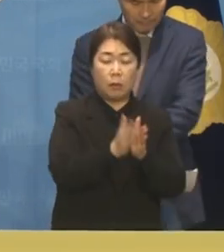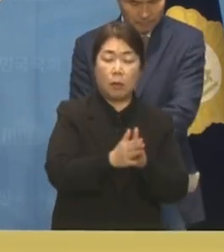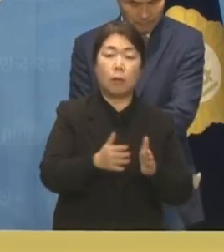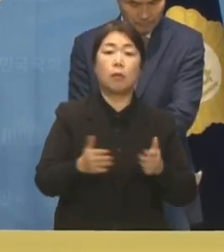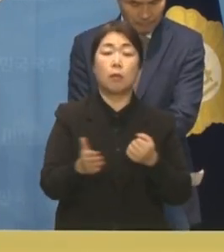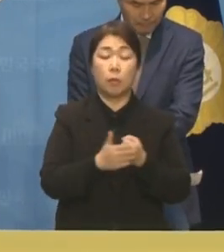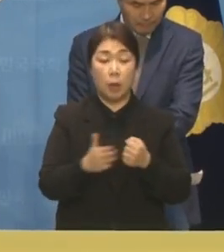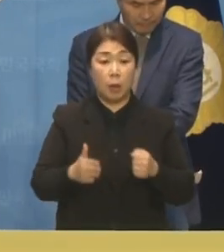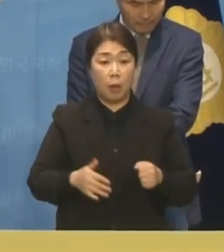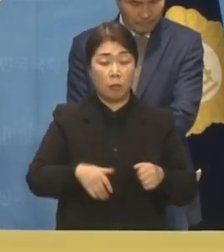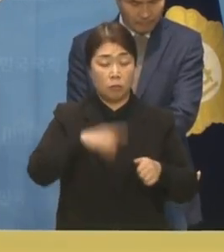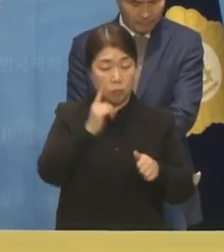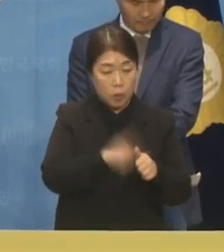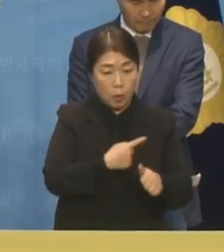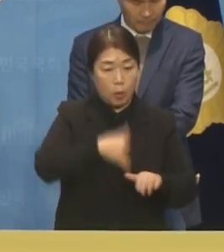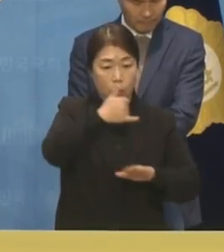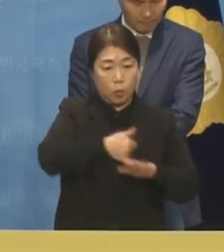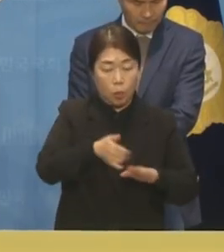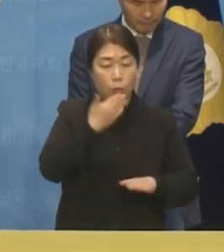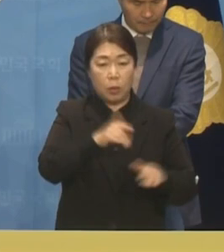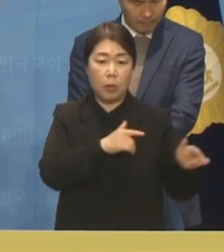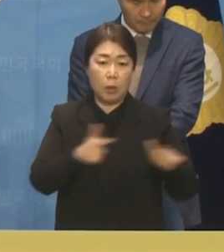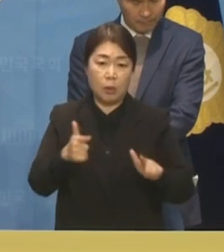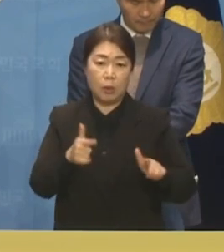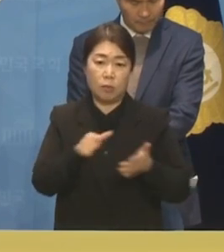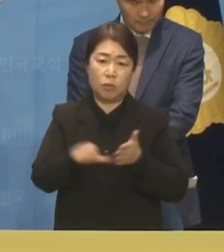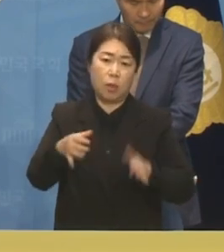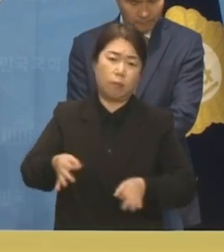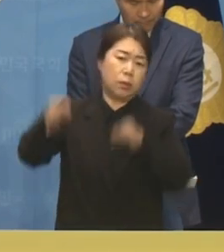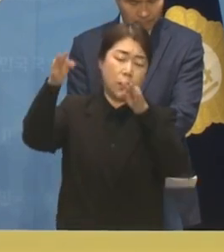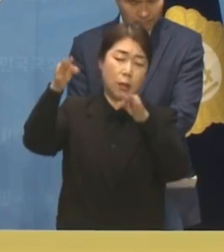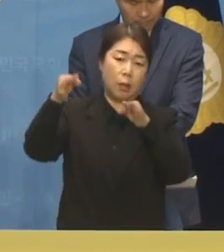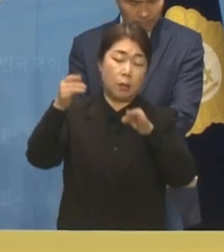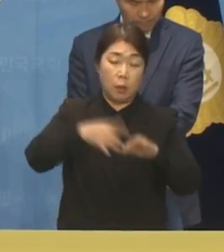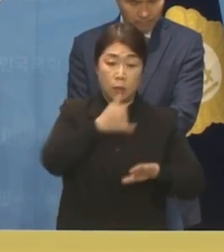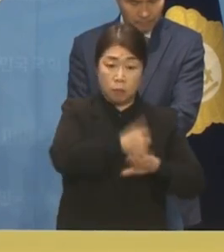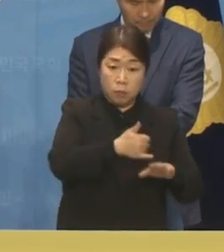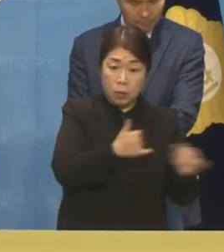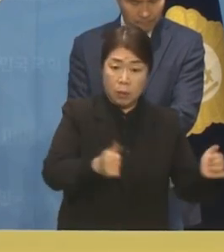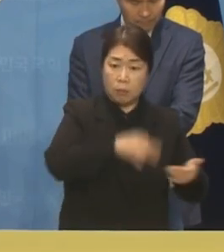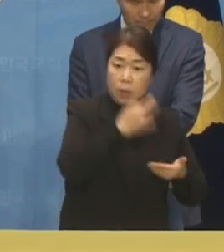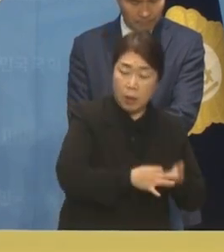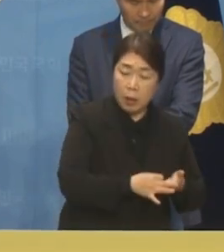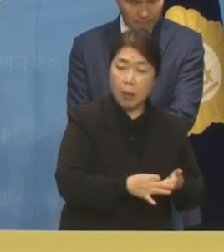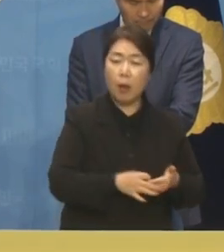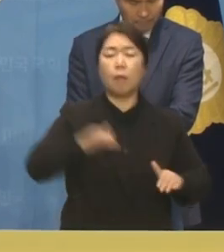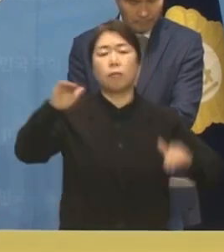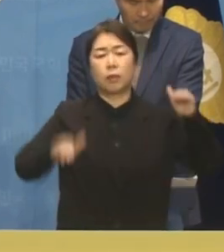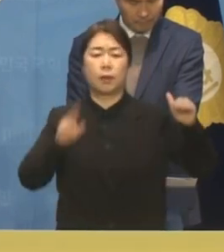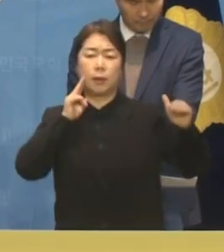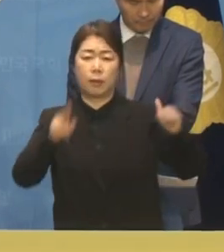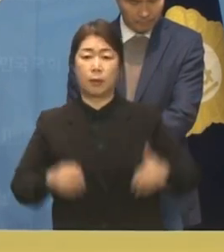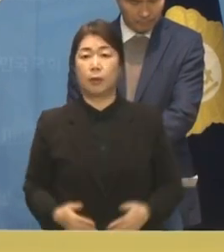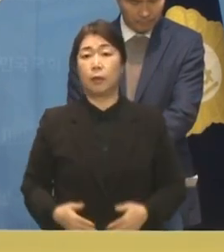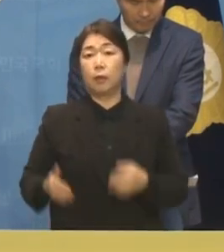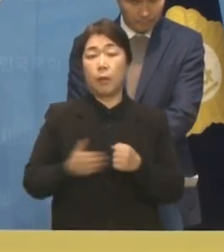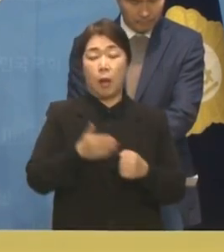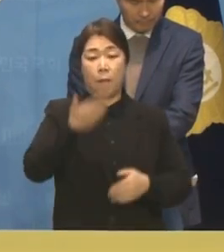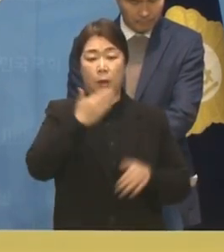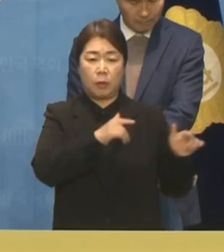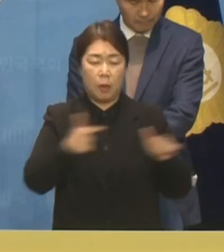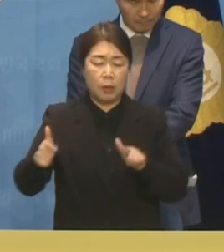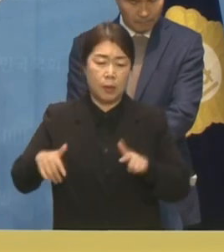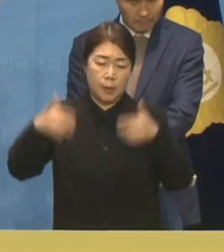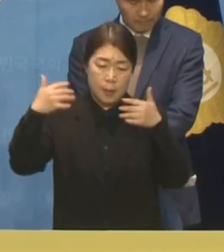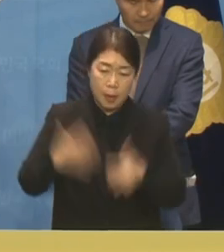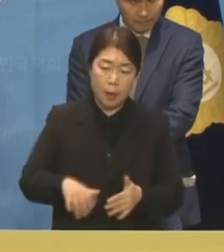물가는 치솟고 있고 그에 따라서 우리 서민들 고통은 심해지고 있습니다. 더욱더 이 먹거리 취약에